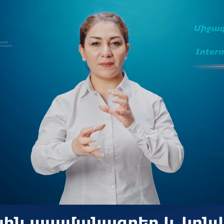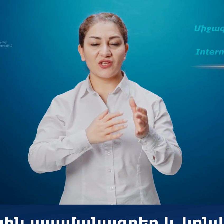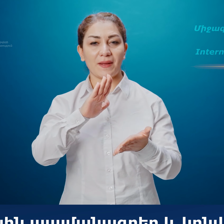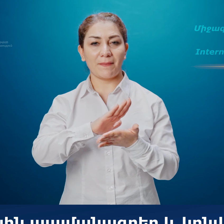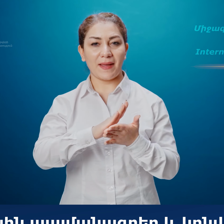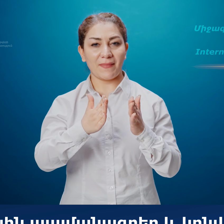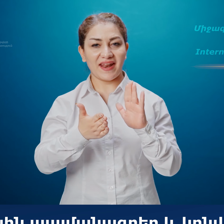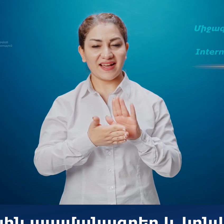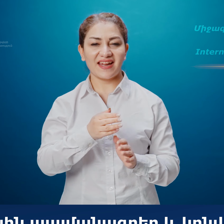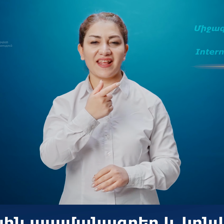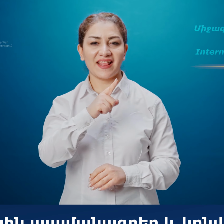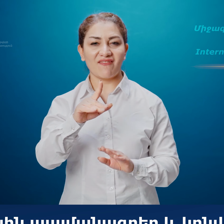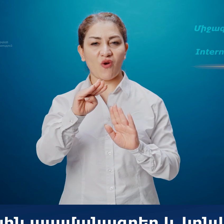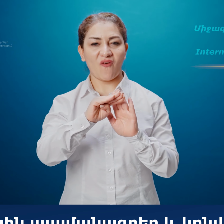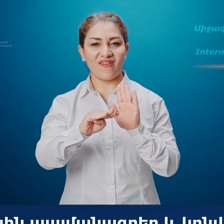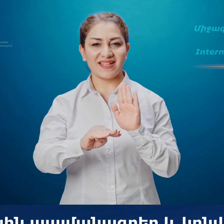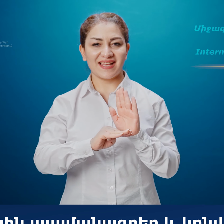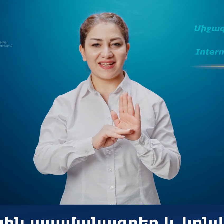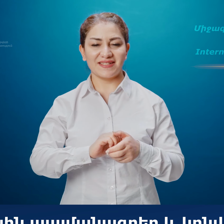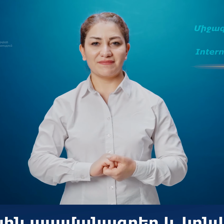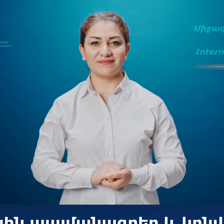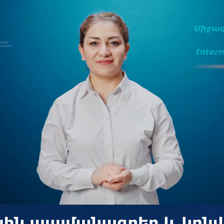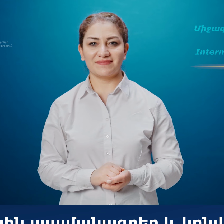Միջազգային պայմանագրեր և կոնվենցիաներ։